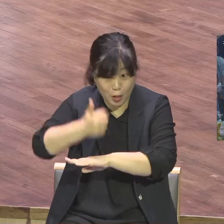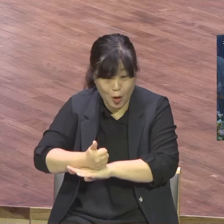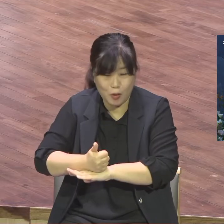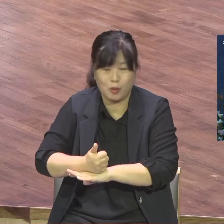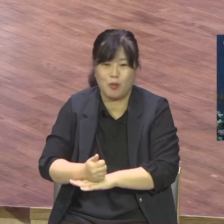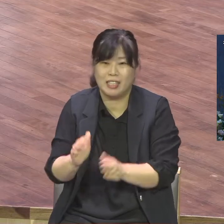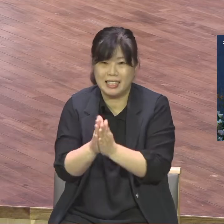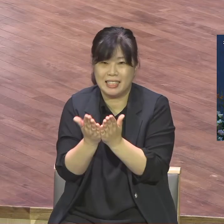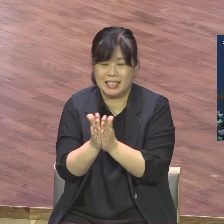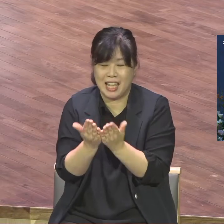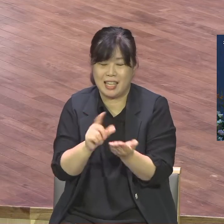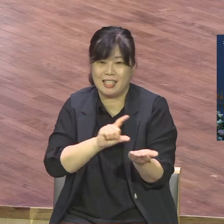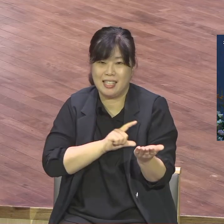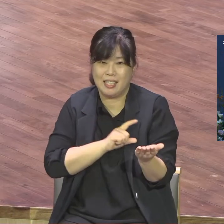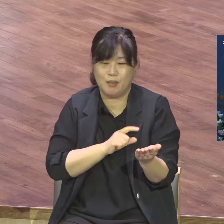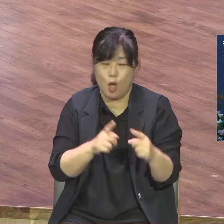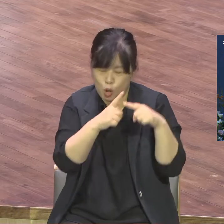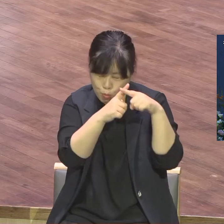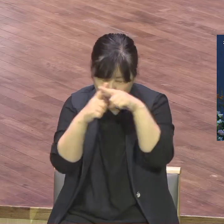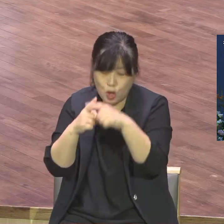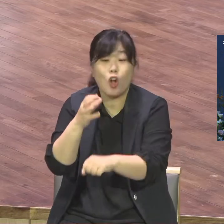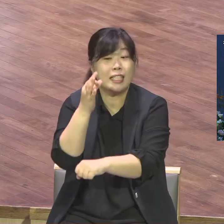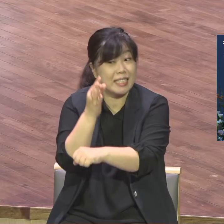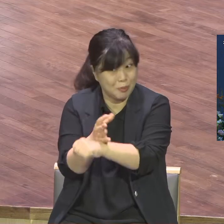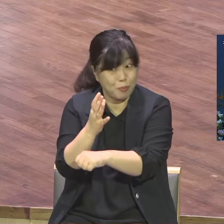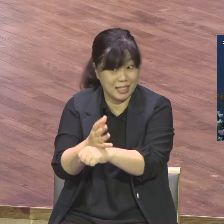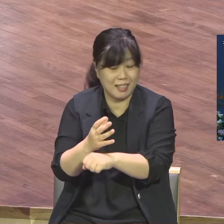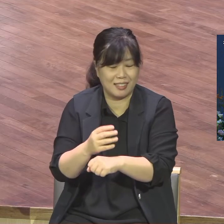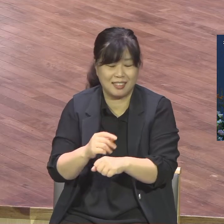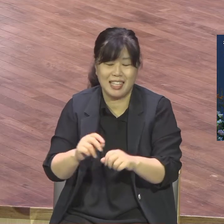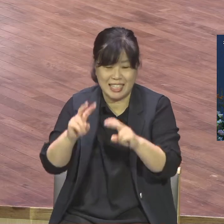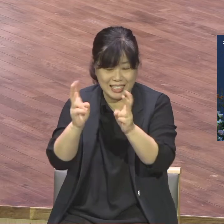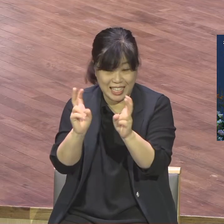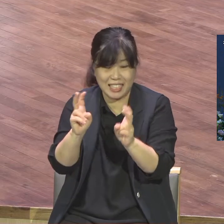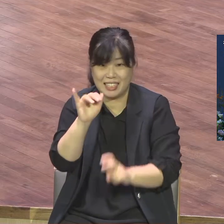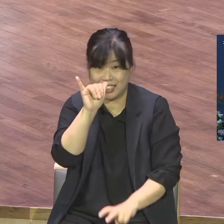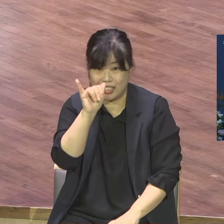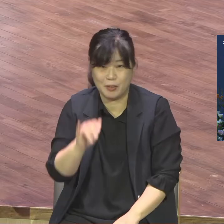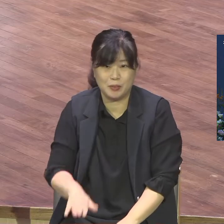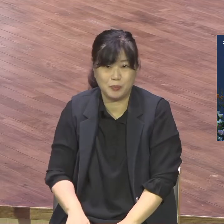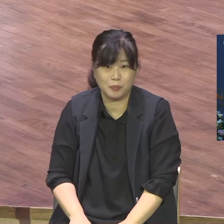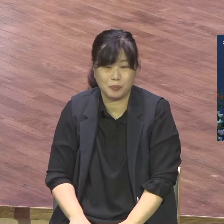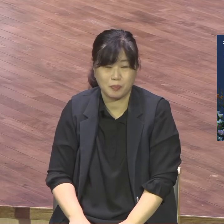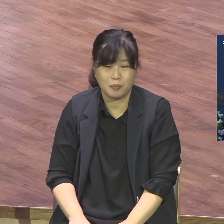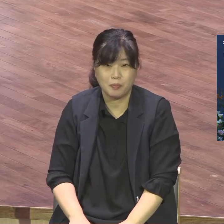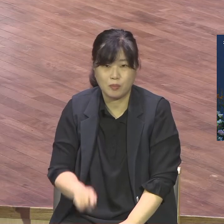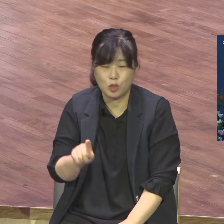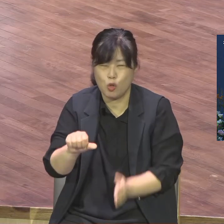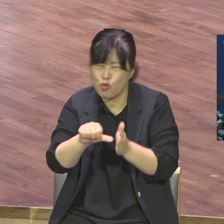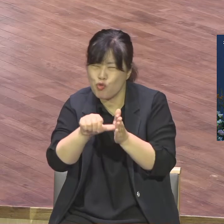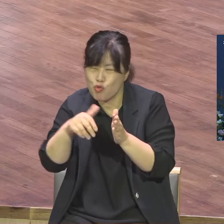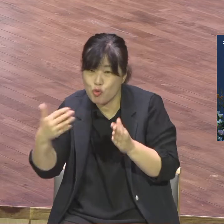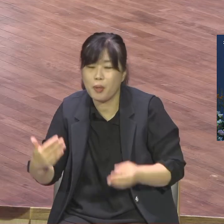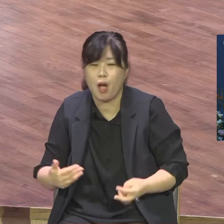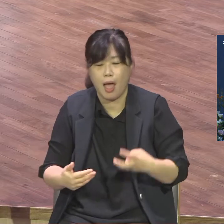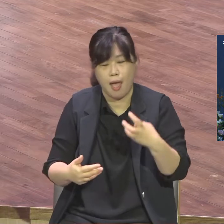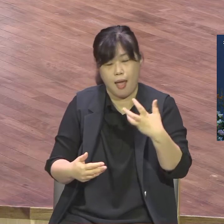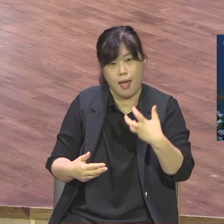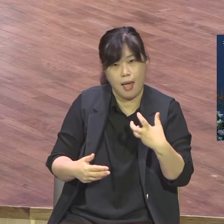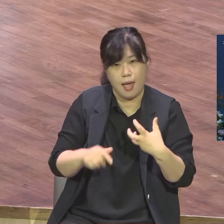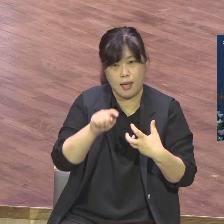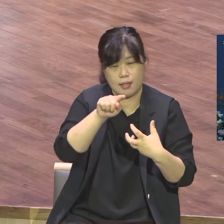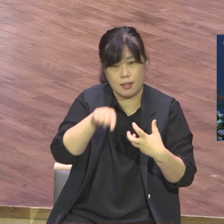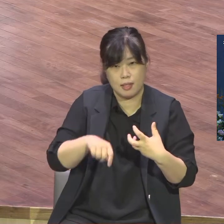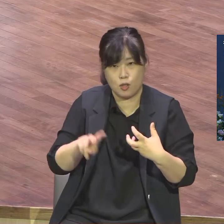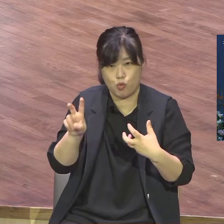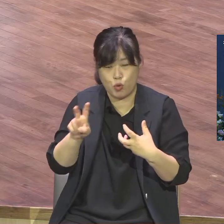뭐냐? 비즈니스 백년사가 증명한 단 하나의 성공 전략 80-20 법칙입니다. 리차드